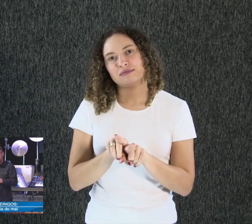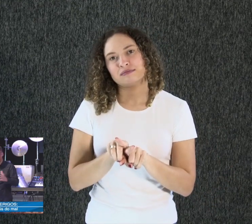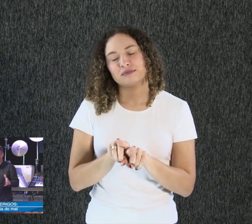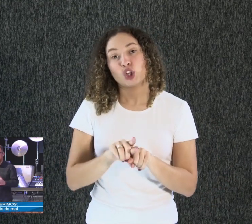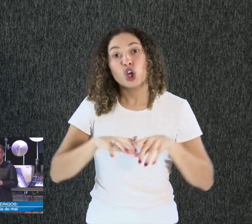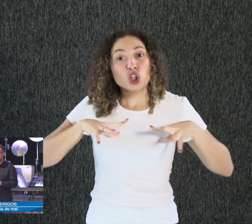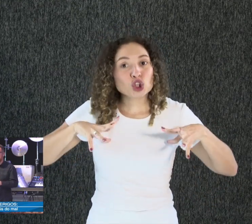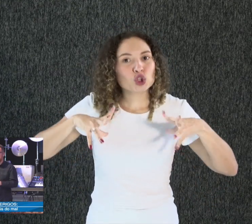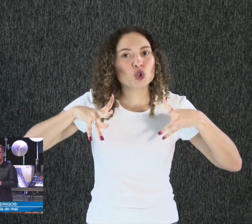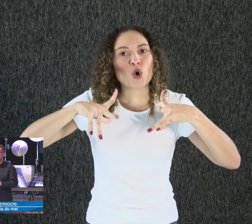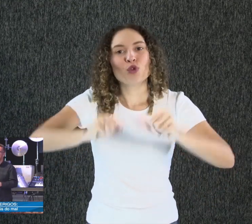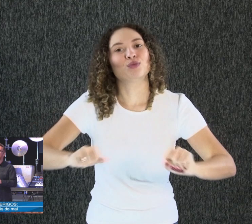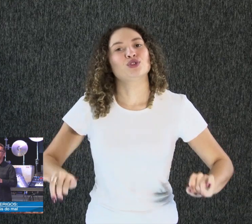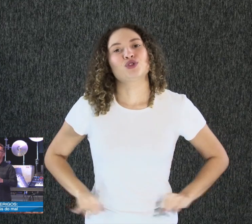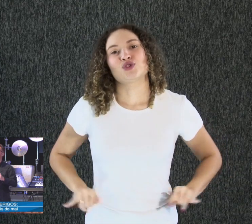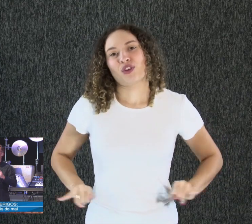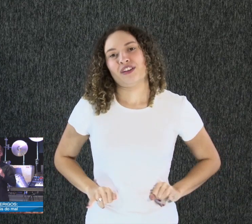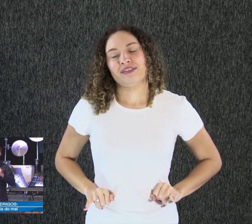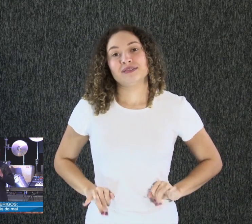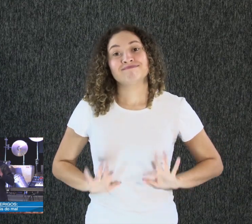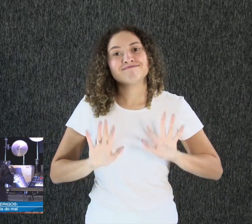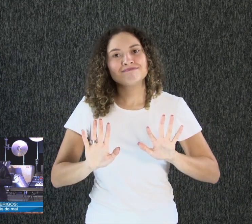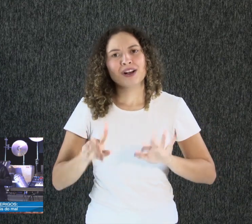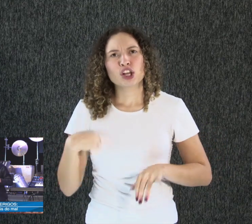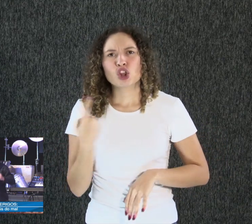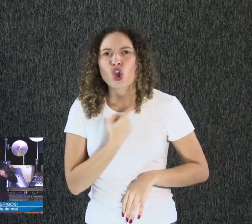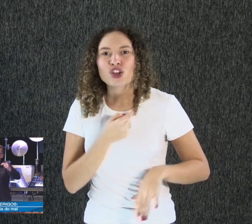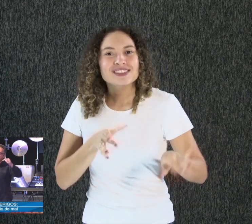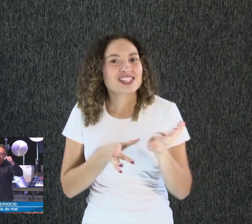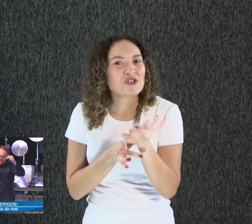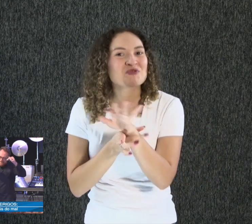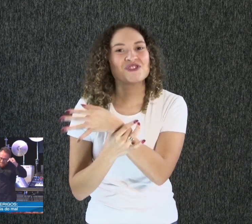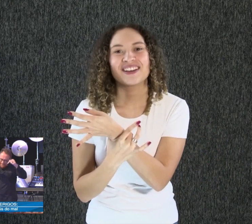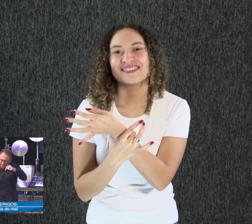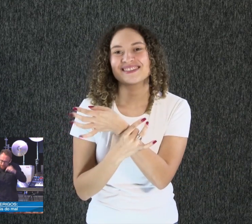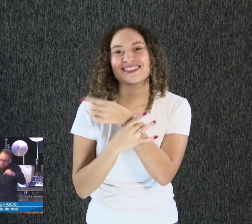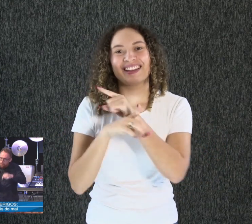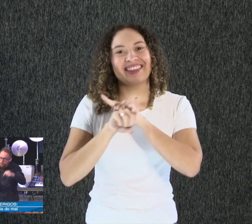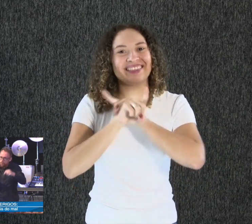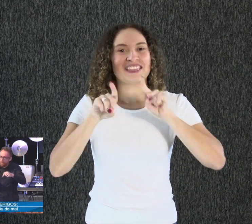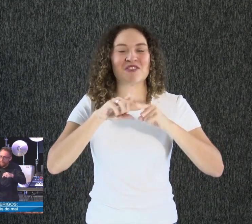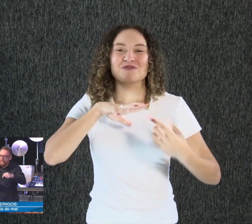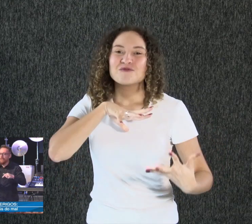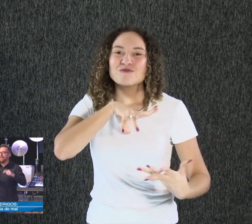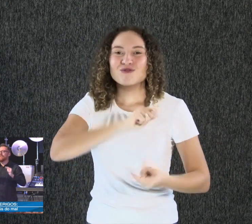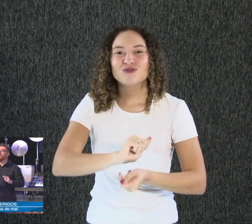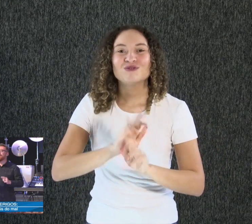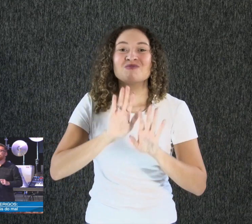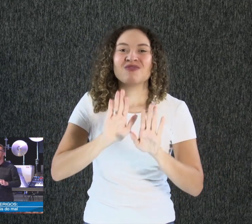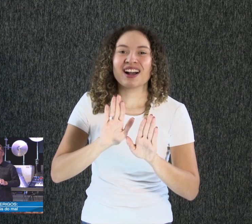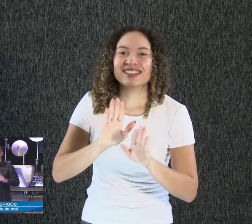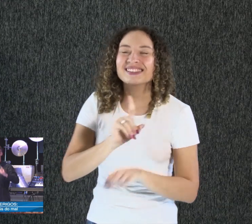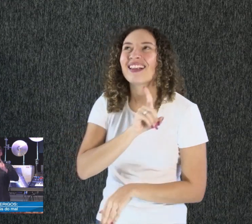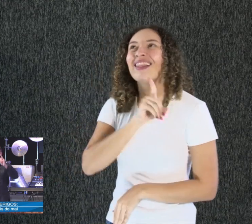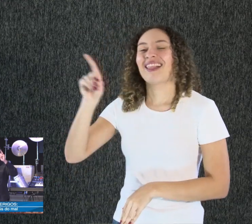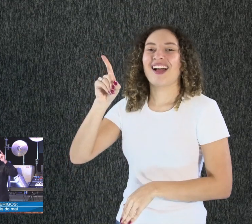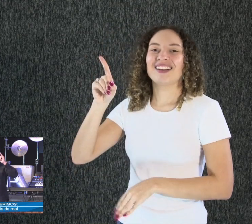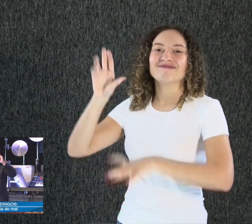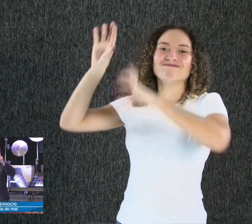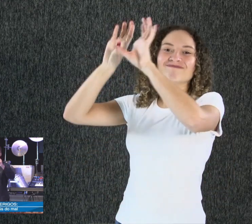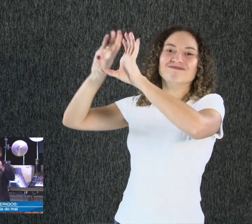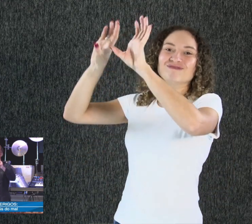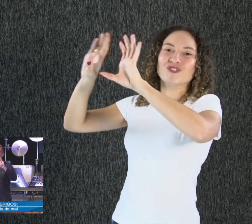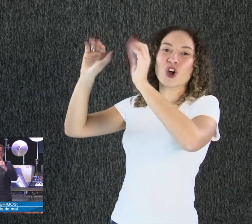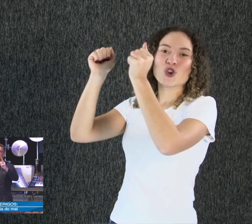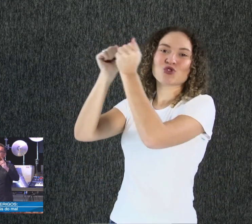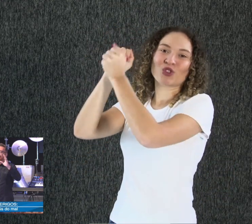dificuldades, adversidades. É por isso que a nossa segurança não está neste mundo. A nossa segurança está na